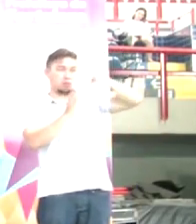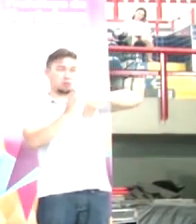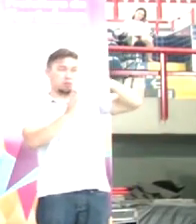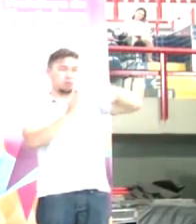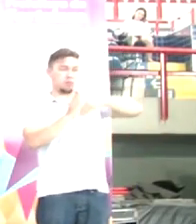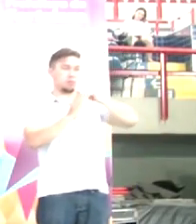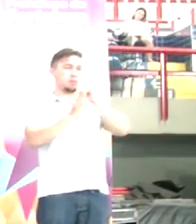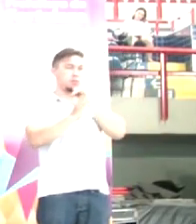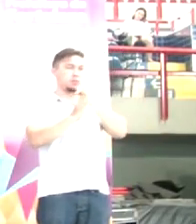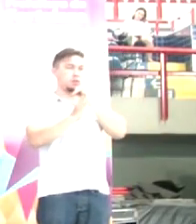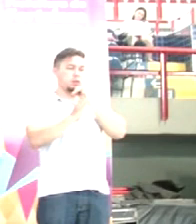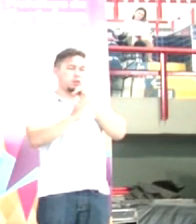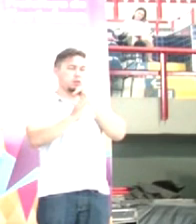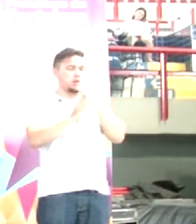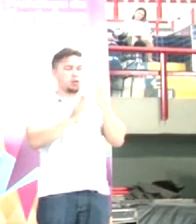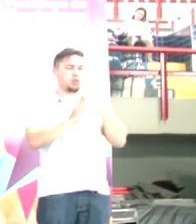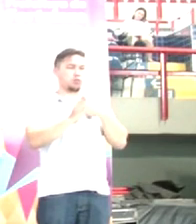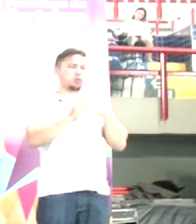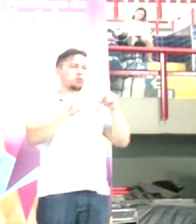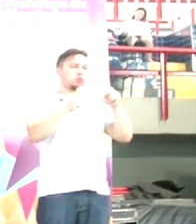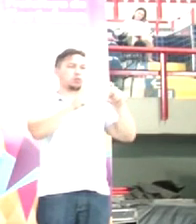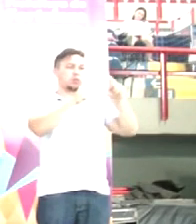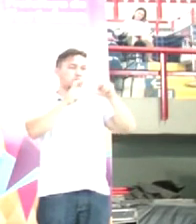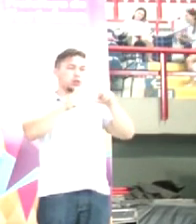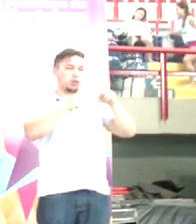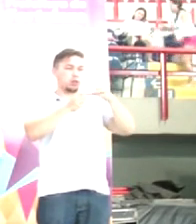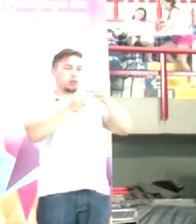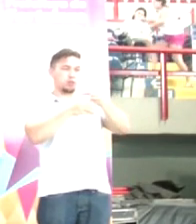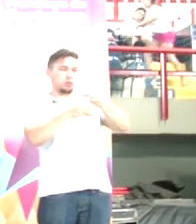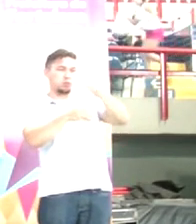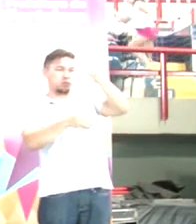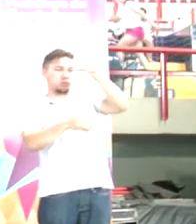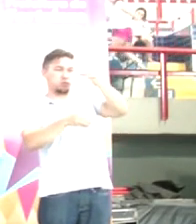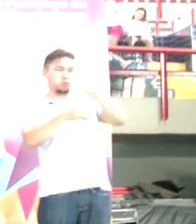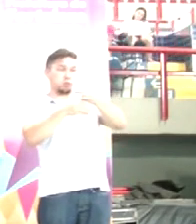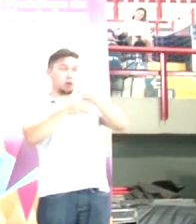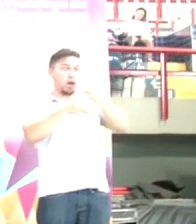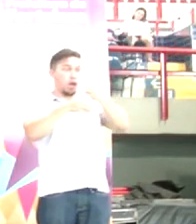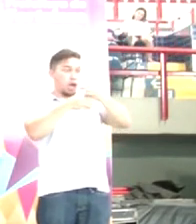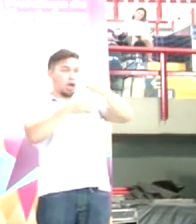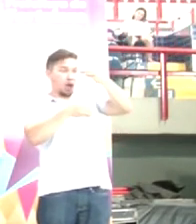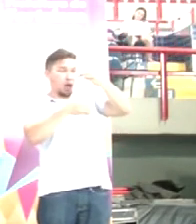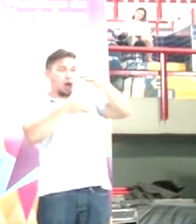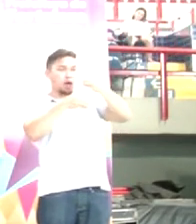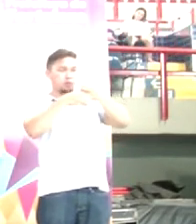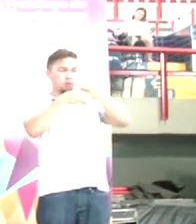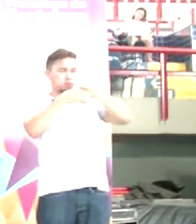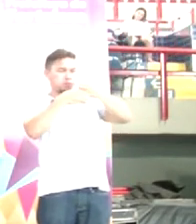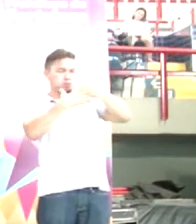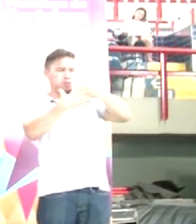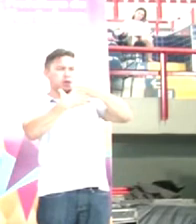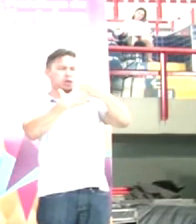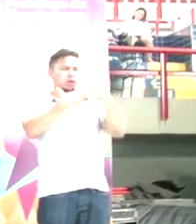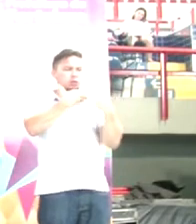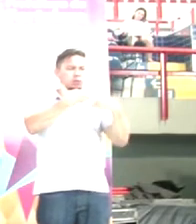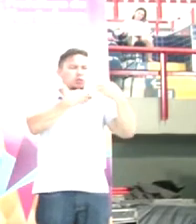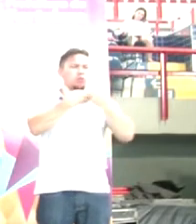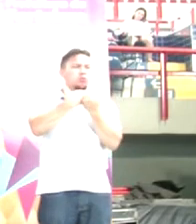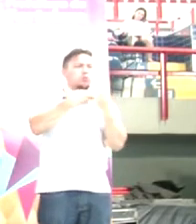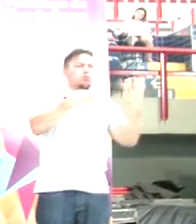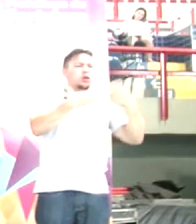paredes de uma figura que é um cilindro, pintar as paredes para calcular o tanto de